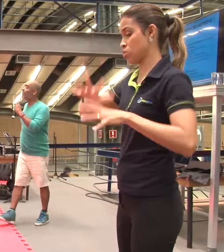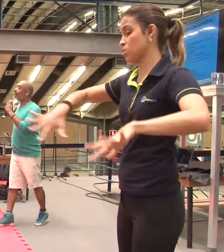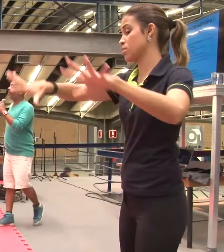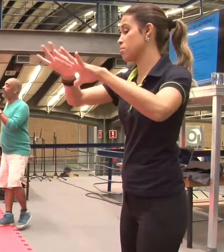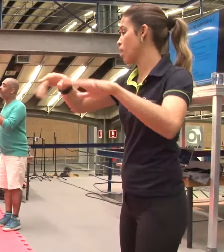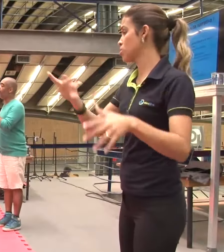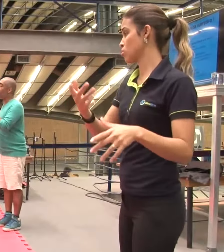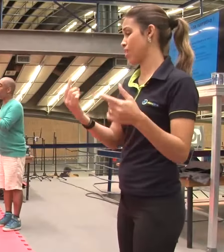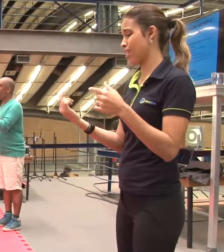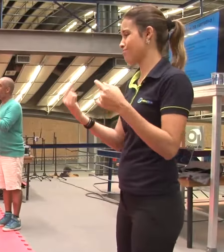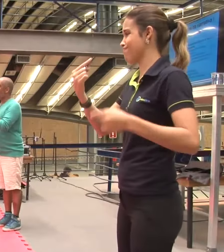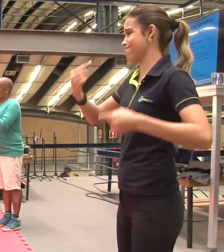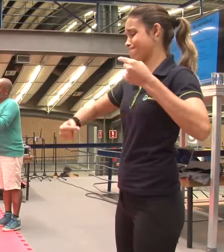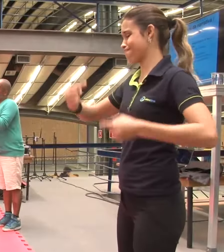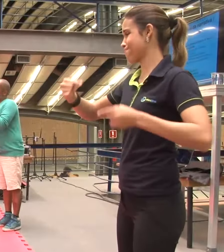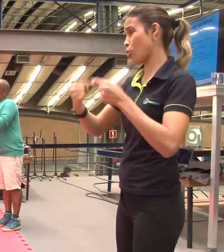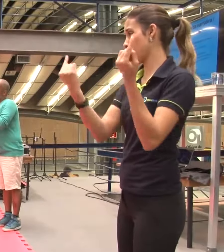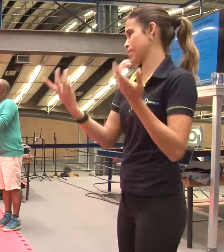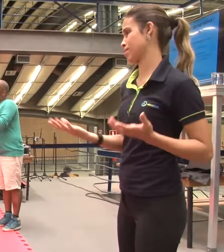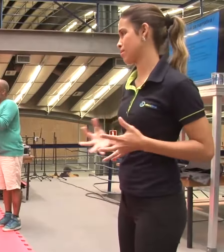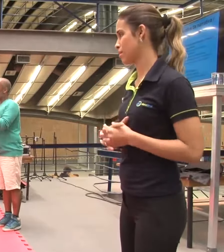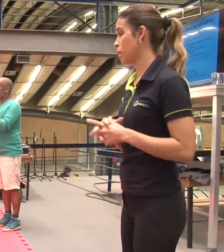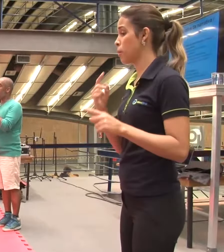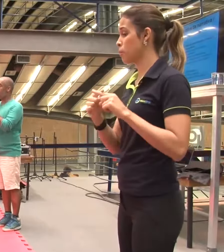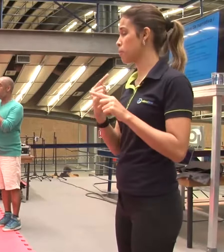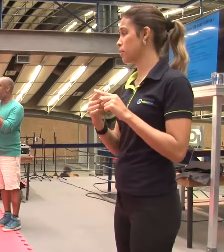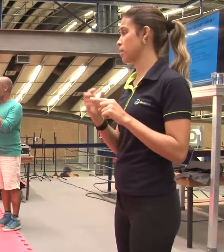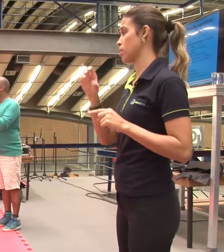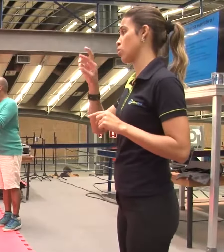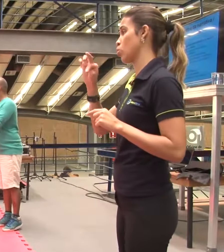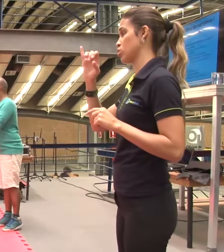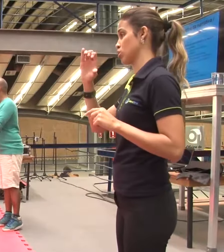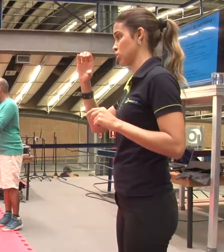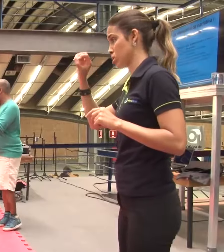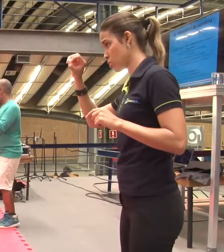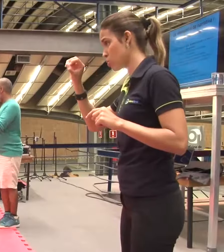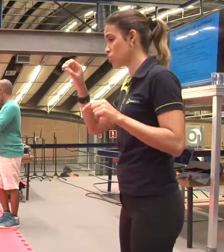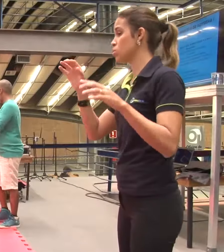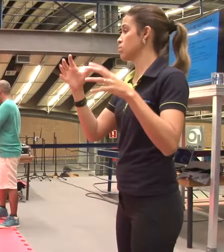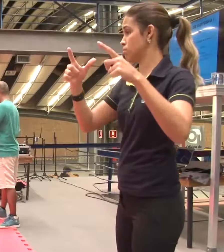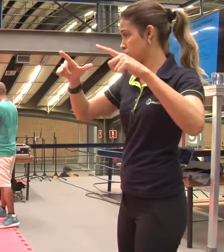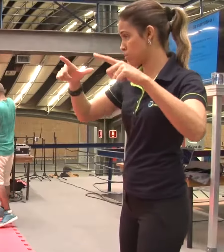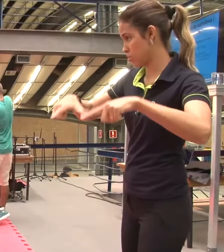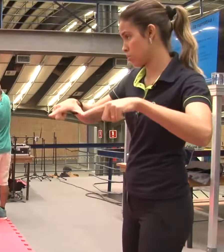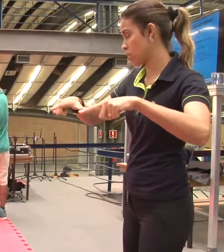espaços se opõem entre si. Inicialmente, Cortiço e Sobrado, onde mora Miranda, né, a